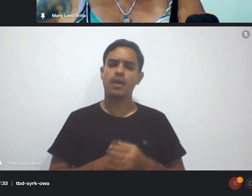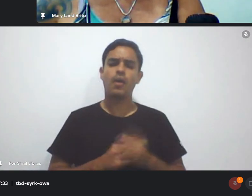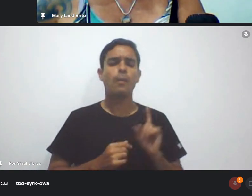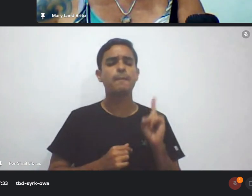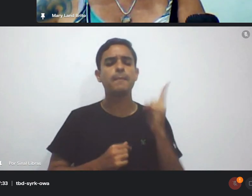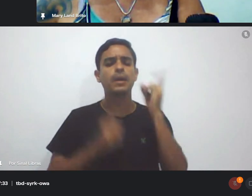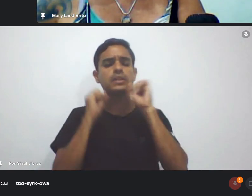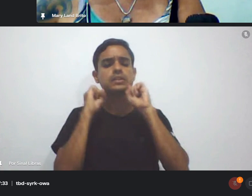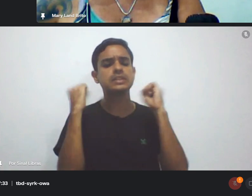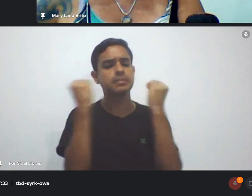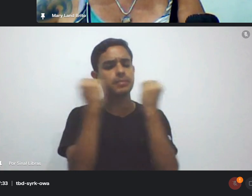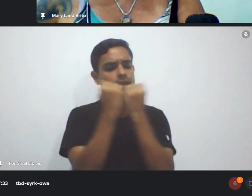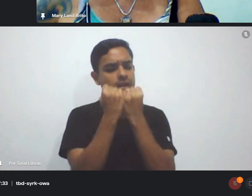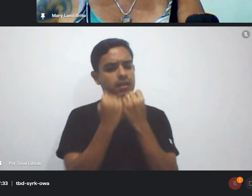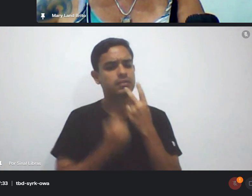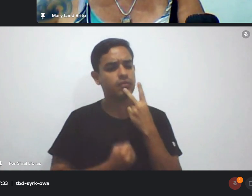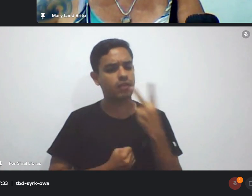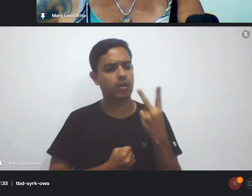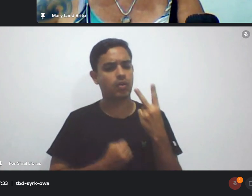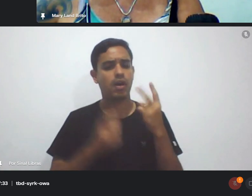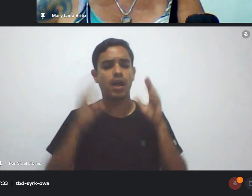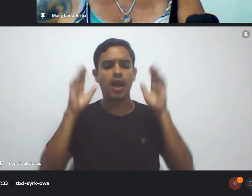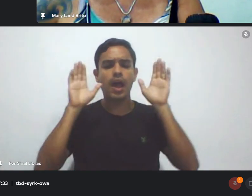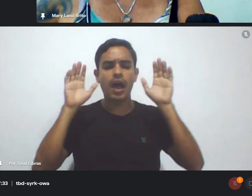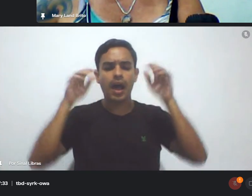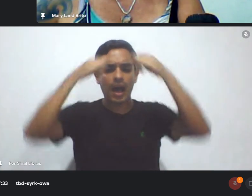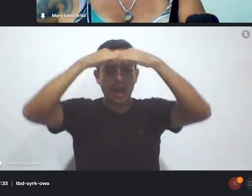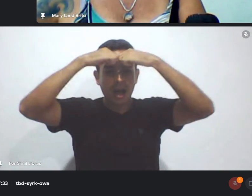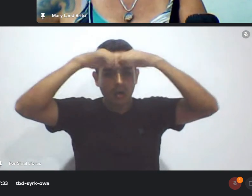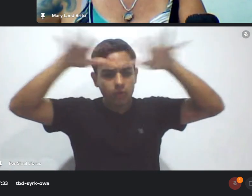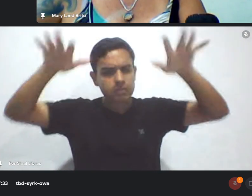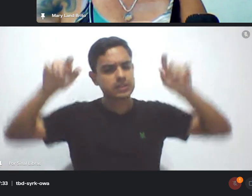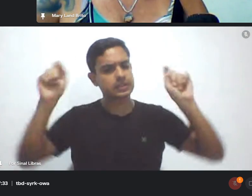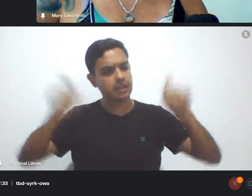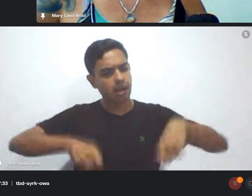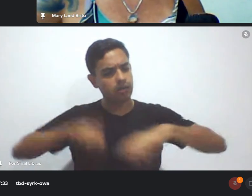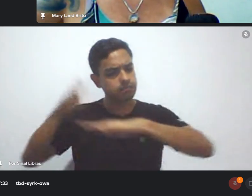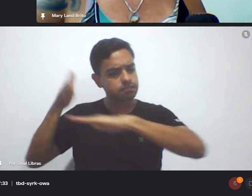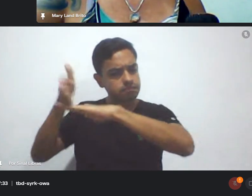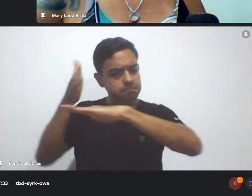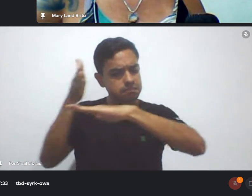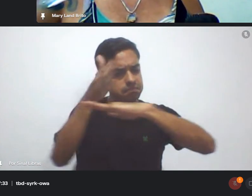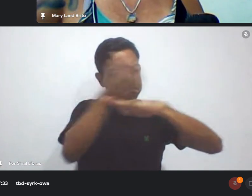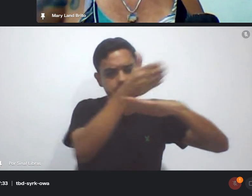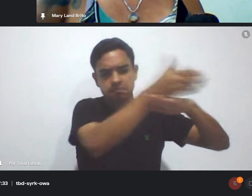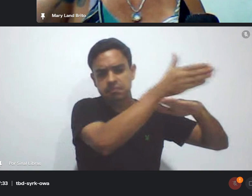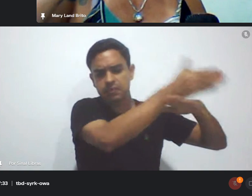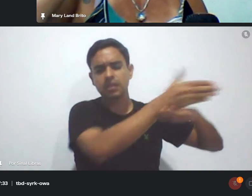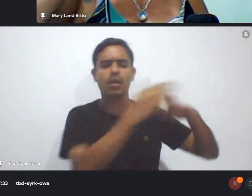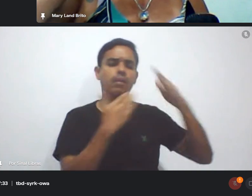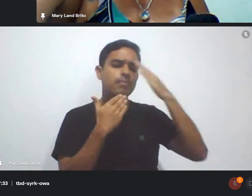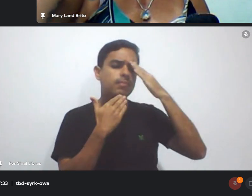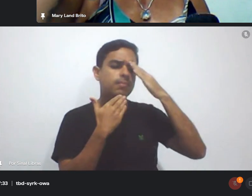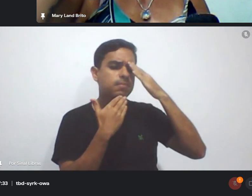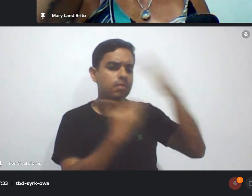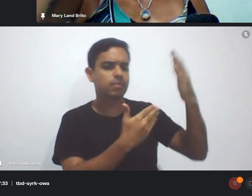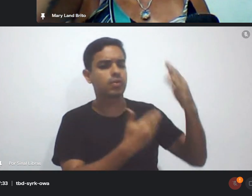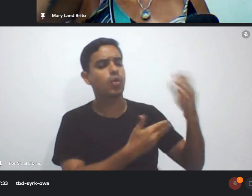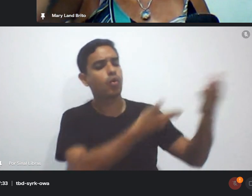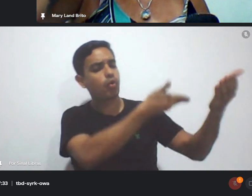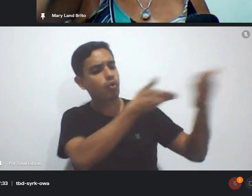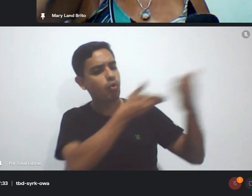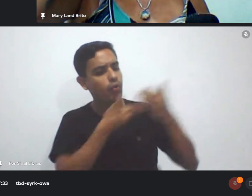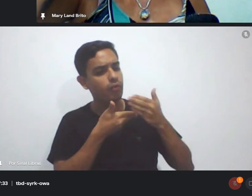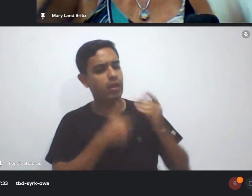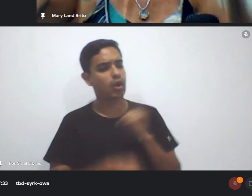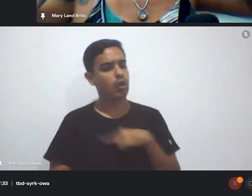e aqui também. Então, já quero convidar vocês a seguir o Semeando Inclusão, agradecer o espaço, dizer que nós vamos ficar na cola de